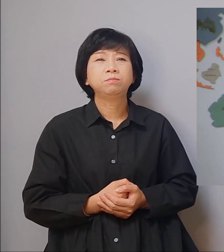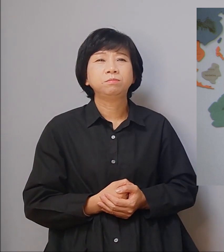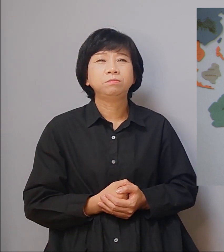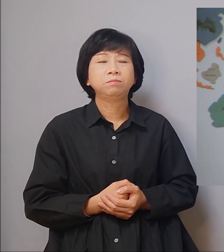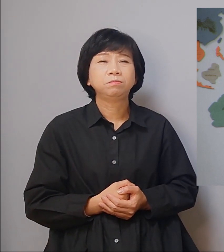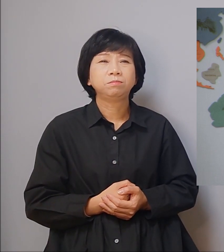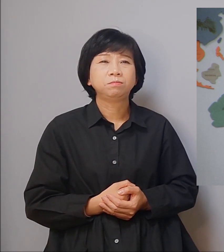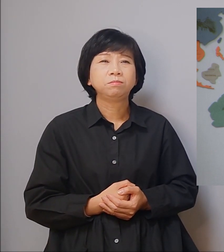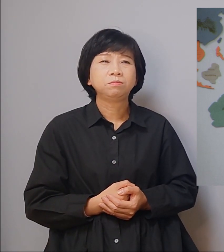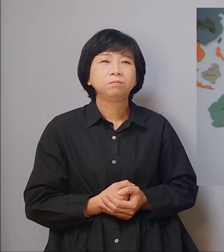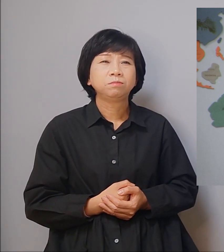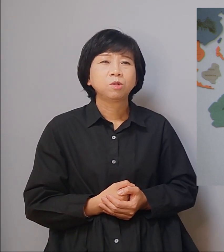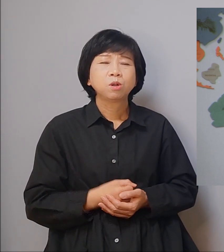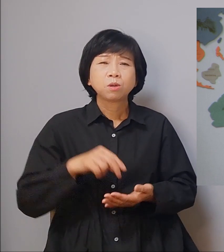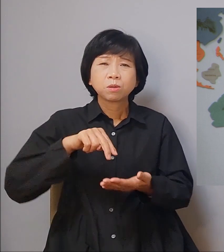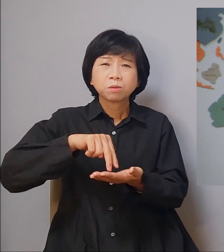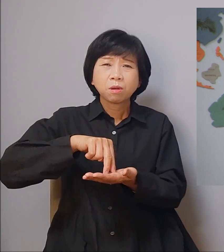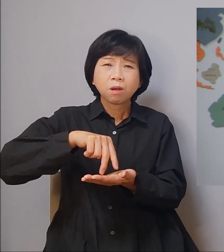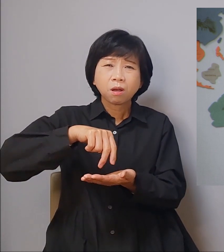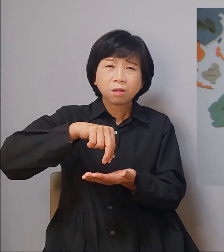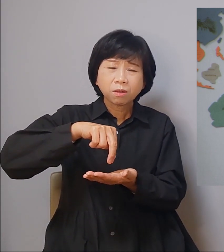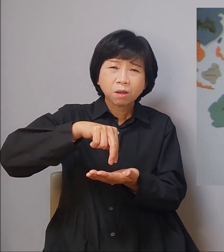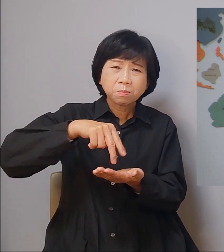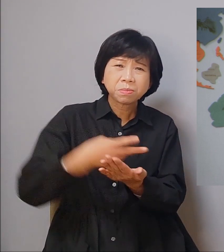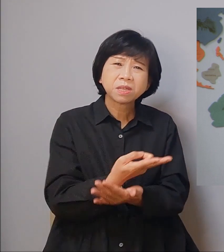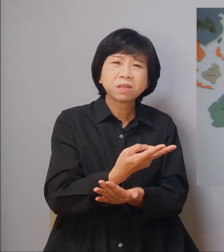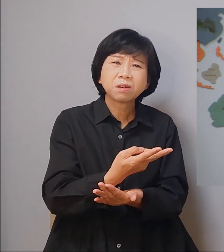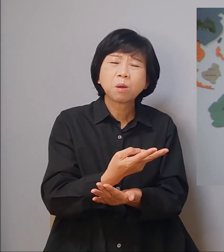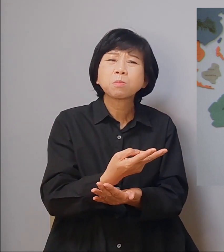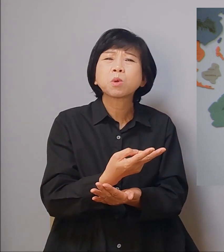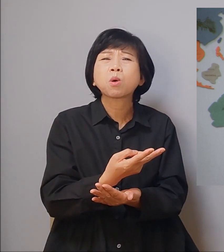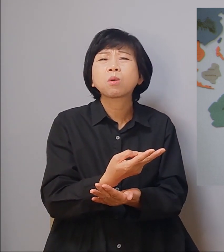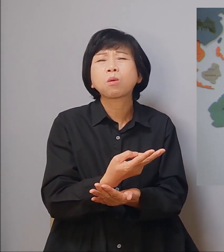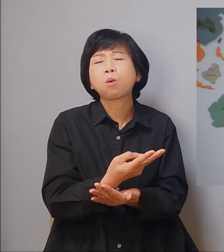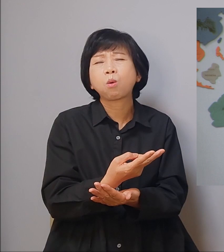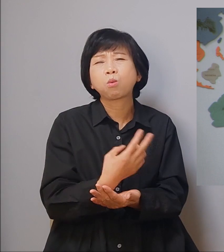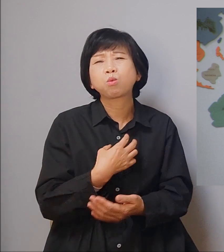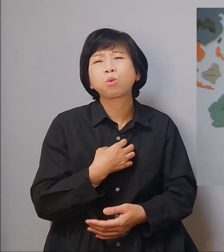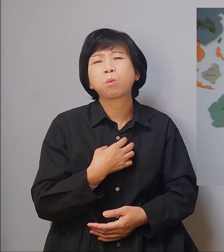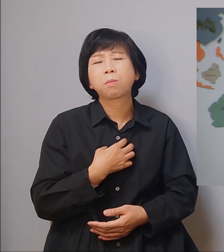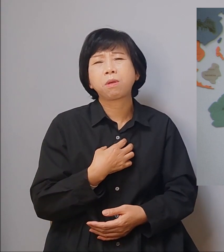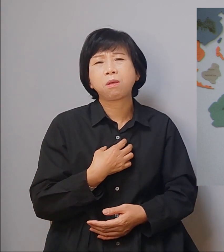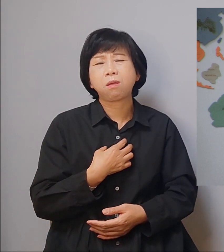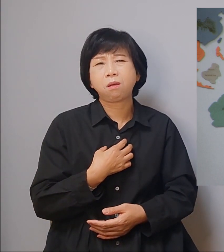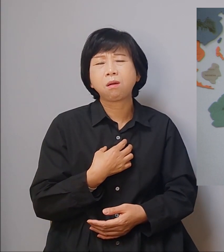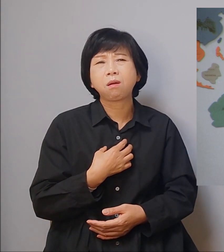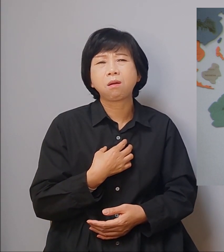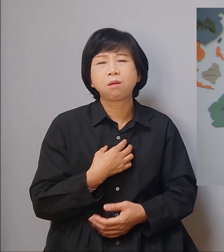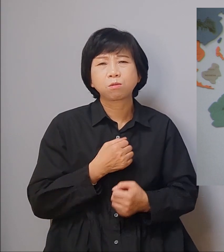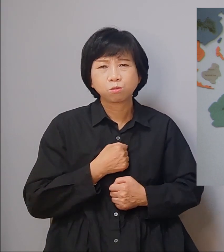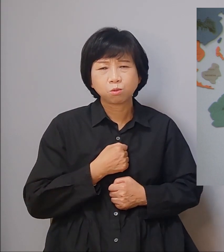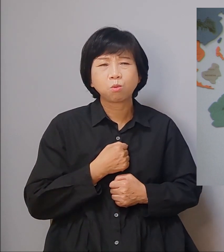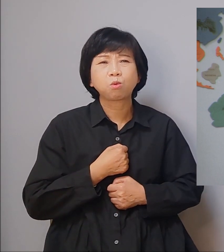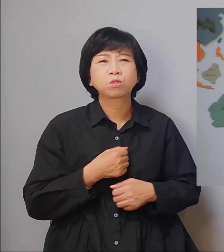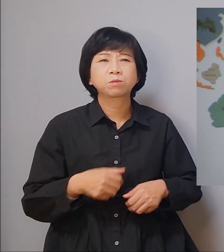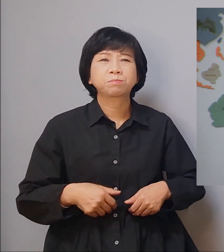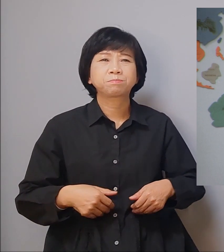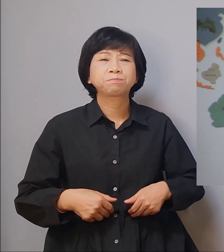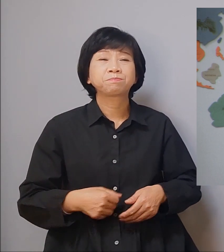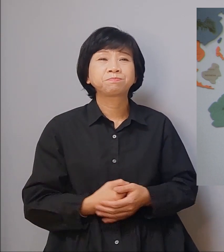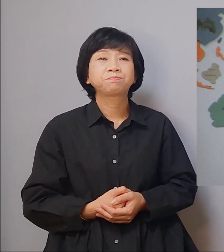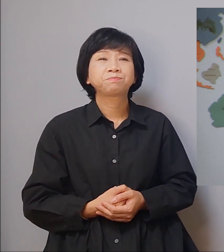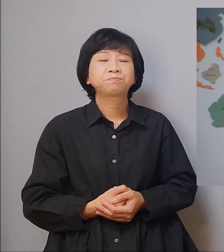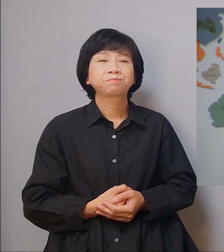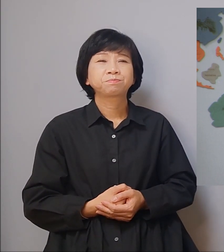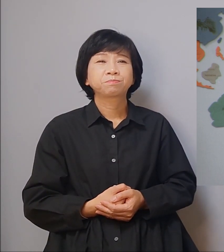다 마찬가지거든요. 넘어지면 겨울에 넘어지면 많이 아파요. 병원에 또 계셔야 되니까